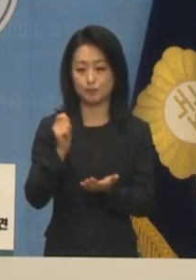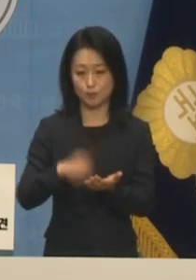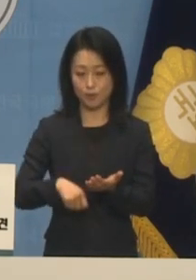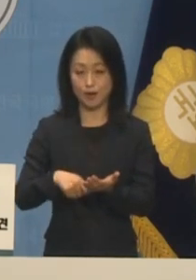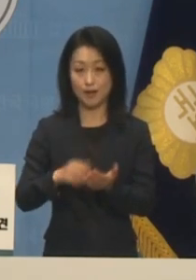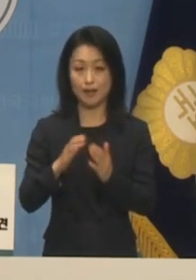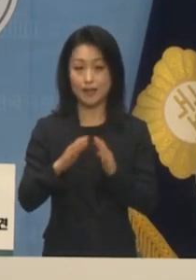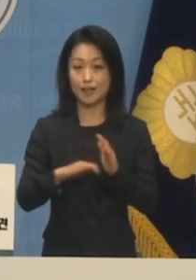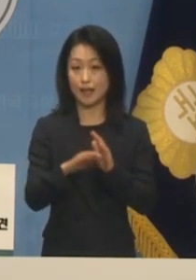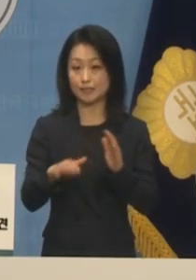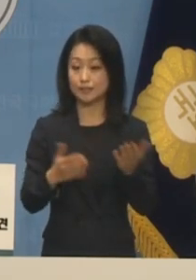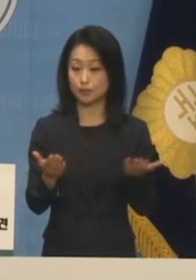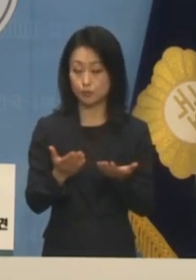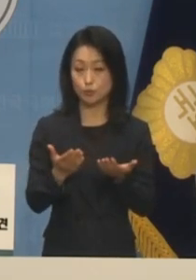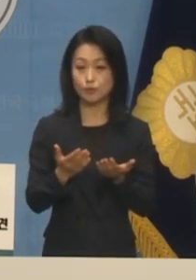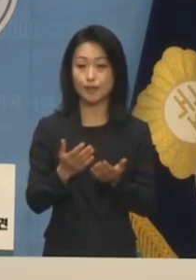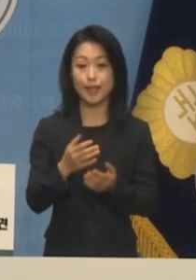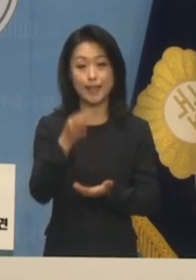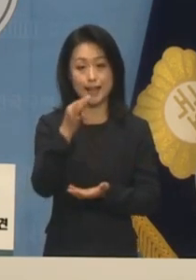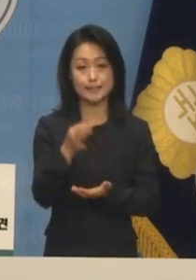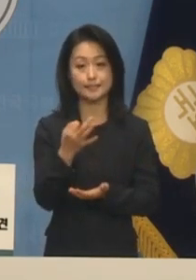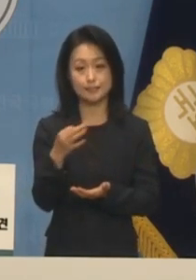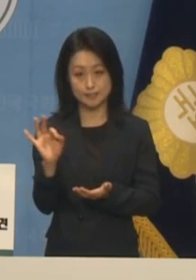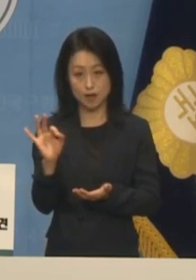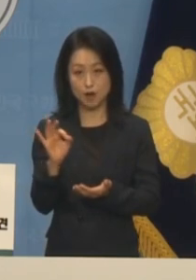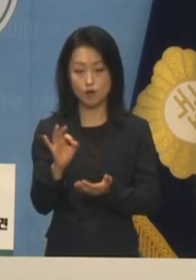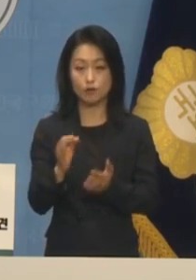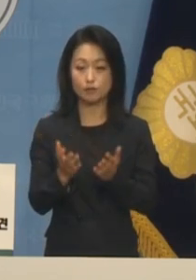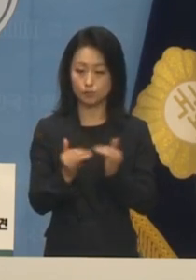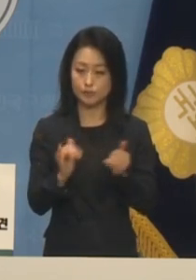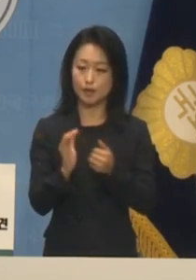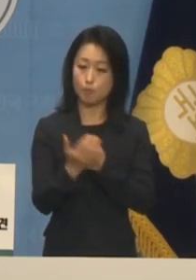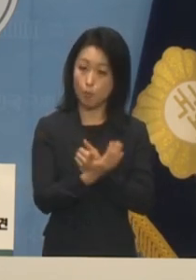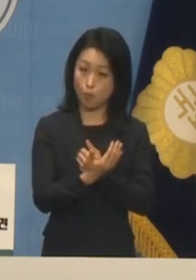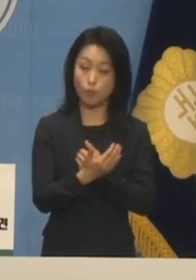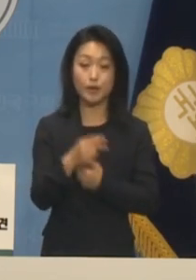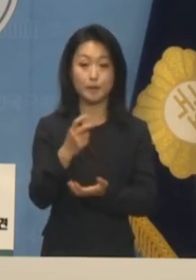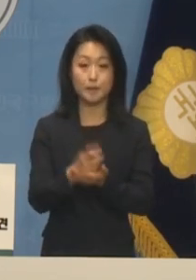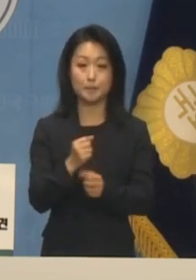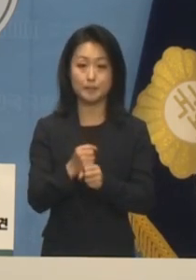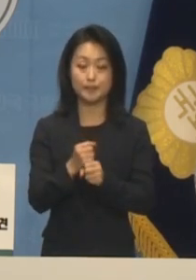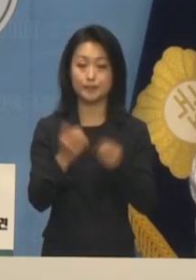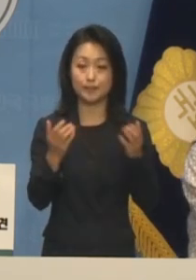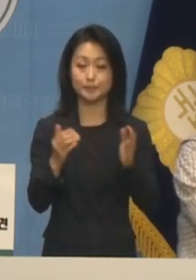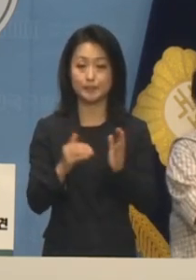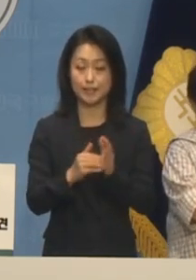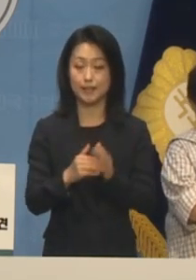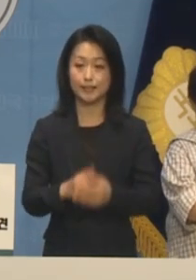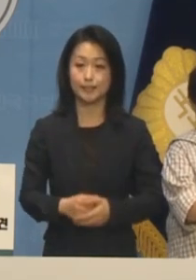노동의 가치 인정과 가사 노동자 보호의 법적 토대를 마련했습니다.